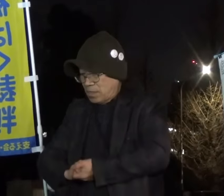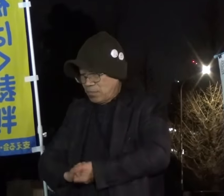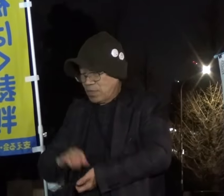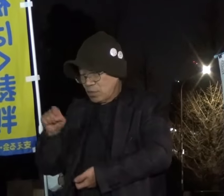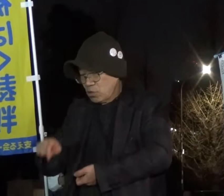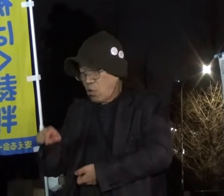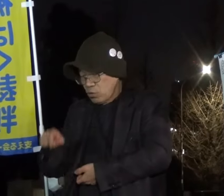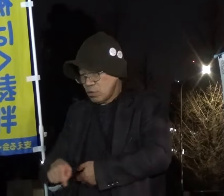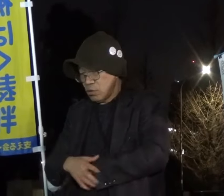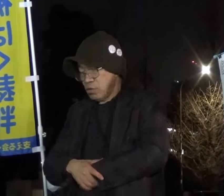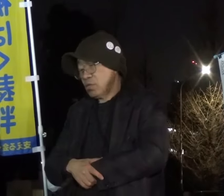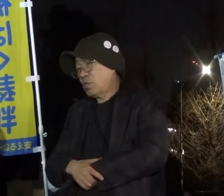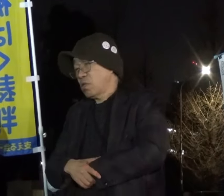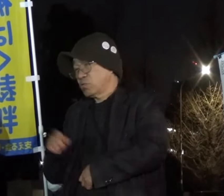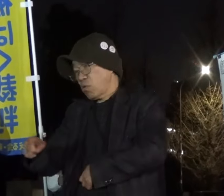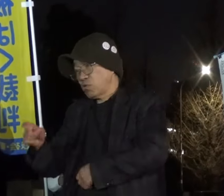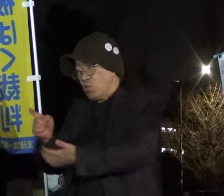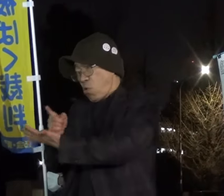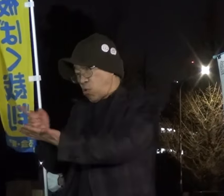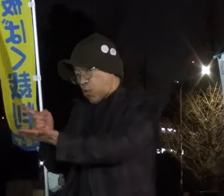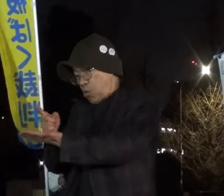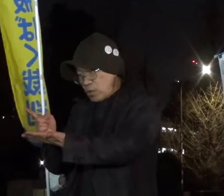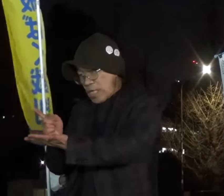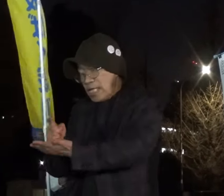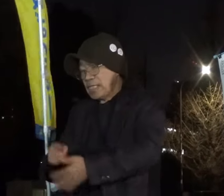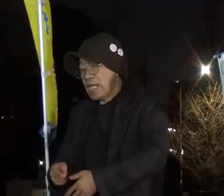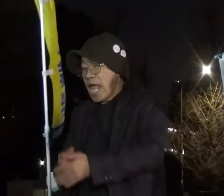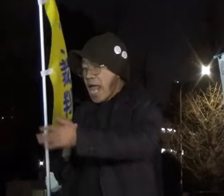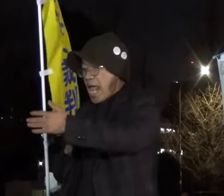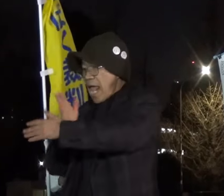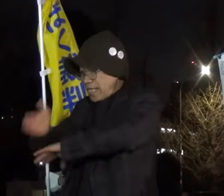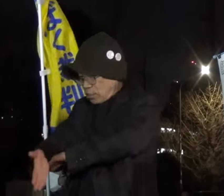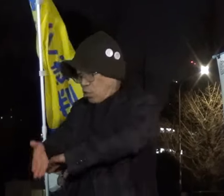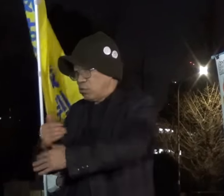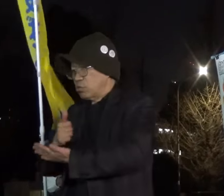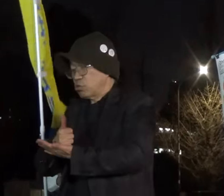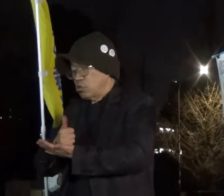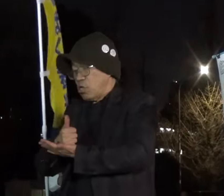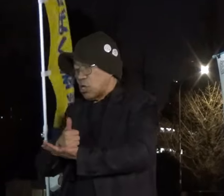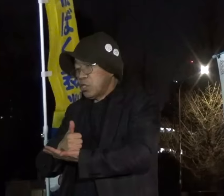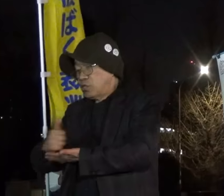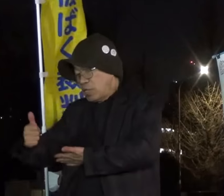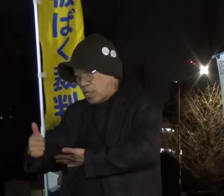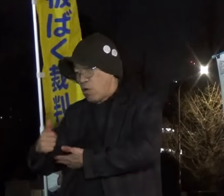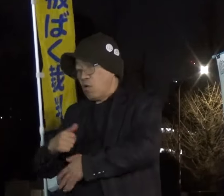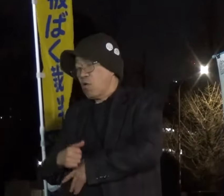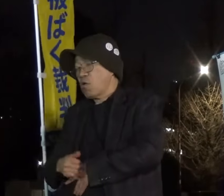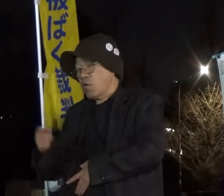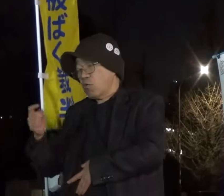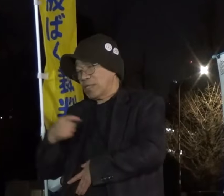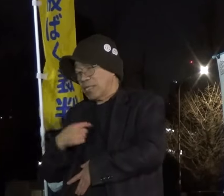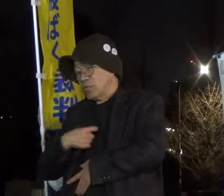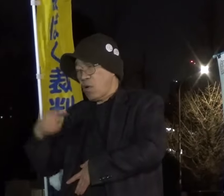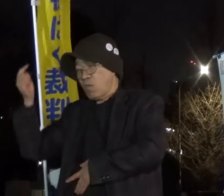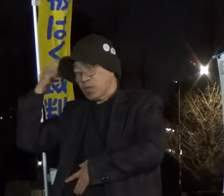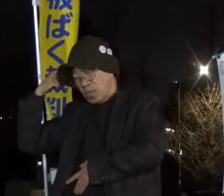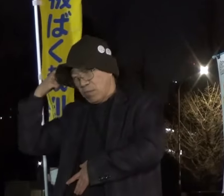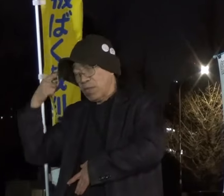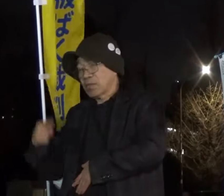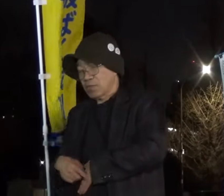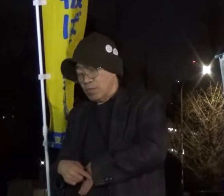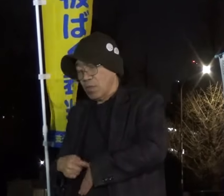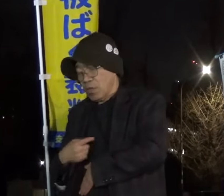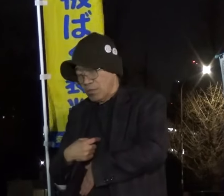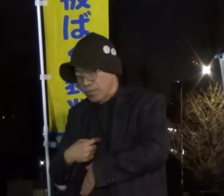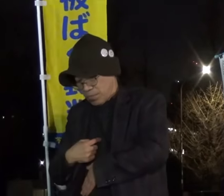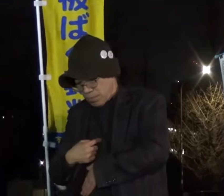風な方向、越境主義、私はそんな風なことを思いました。以上で終わ